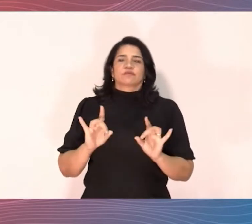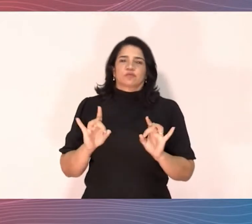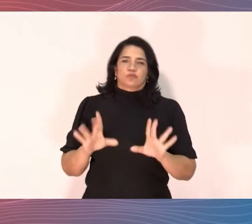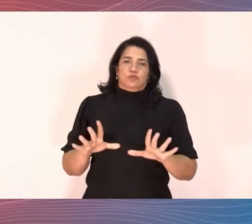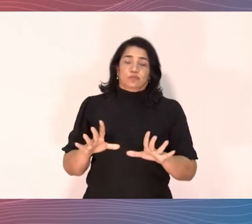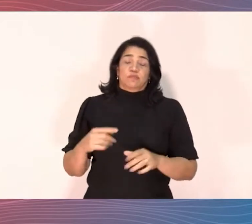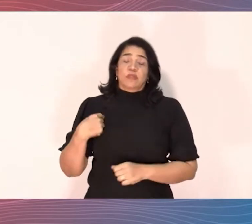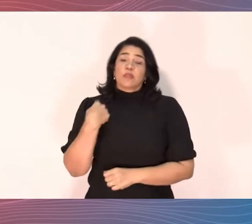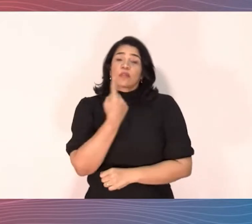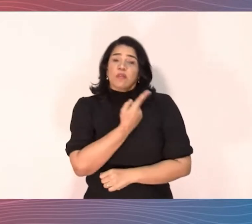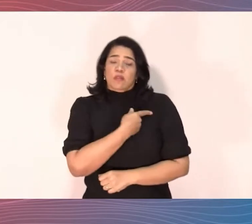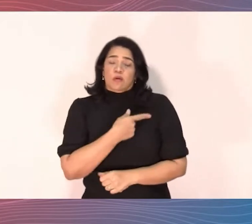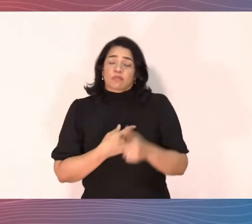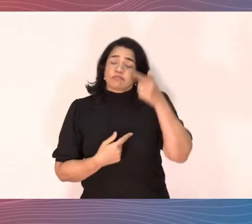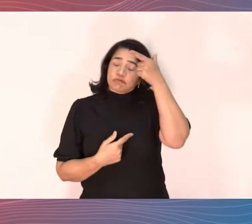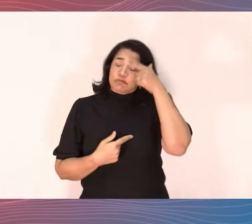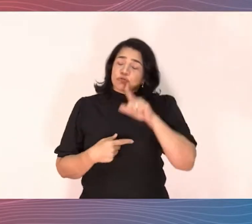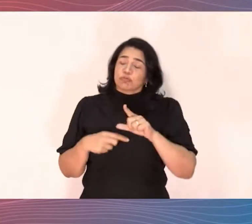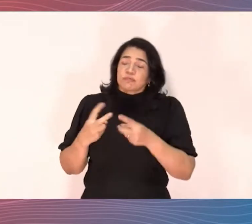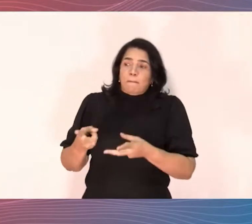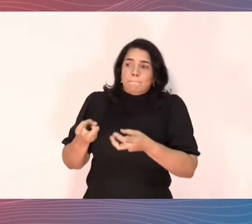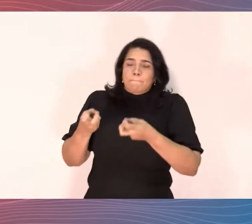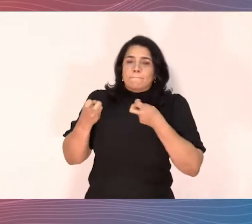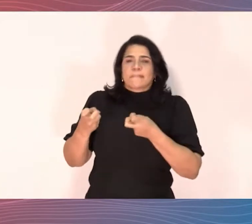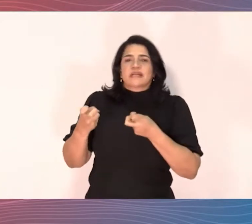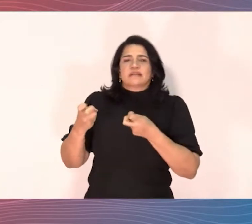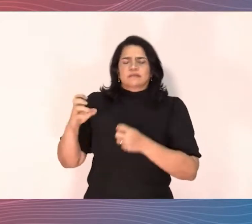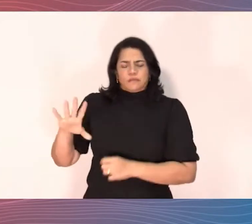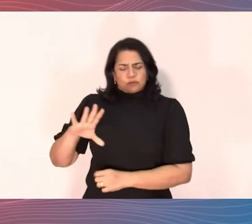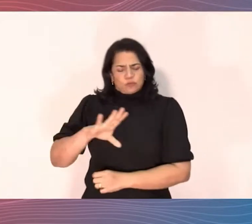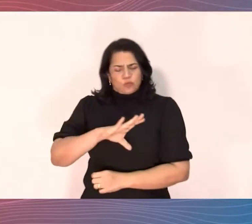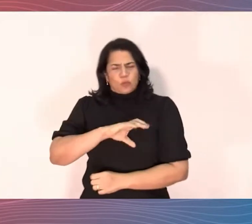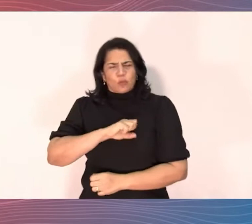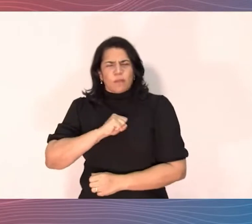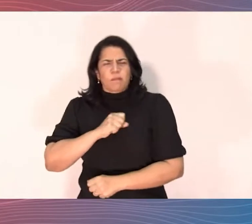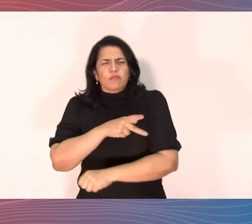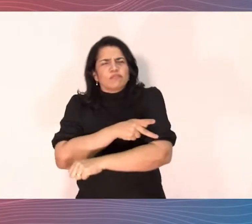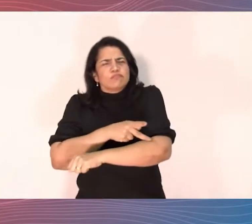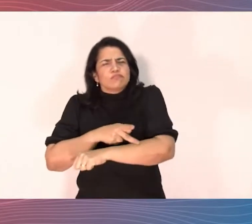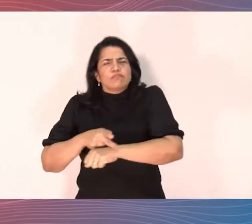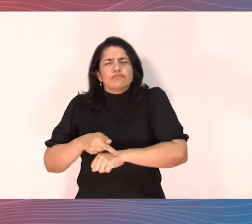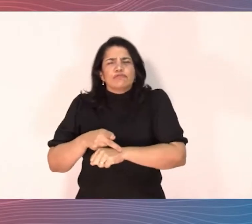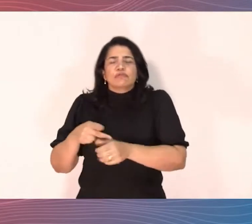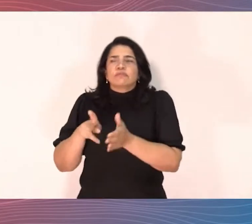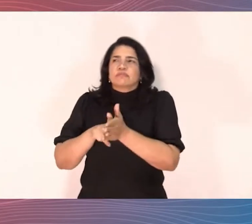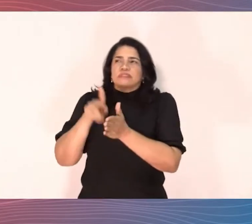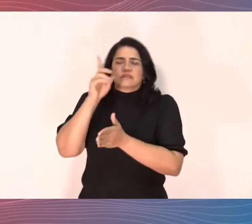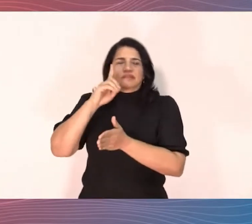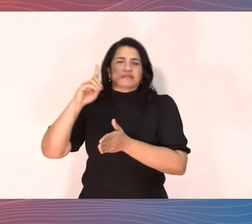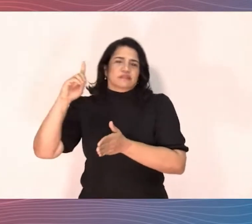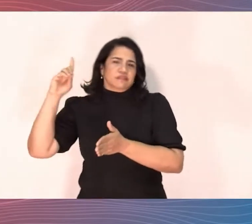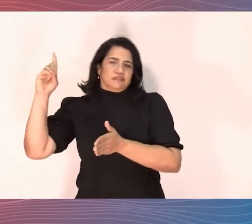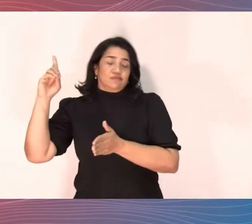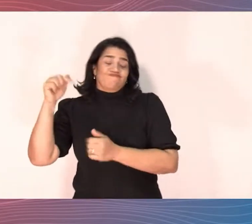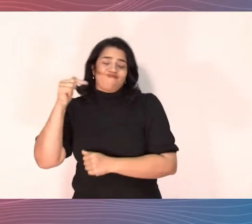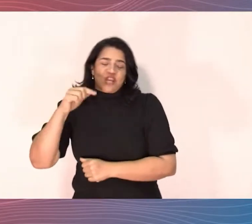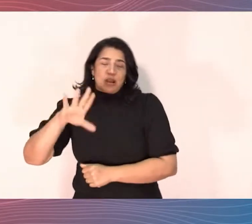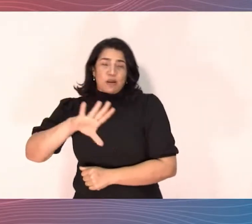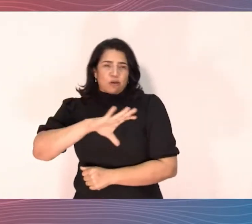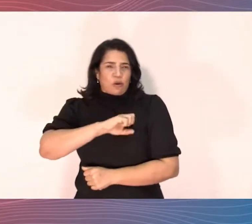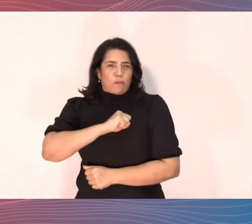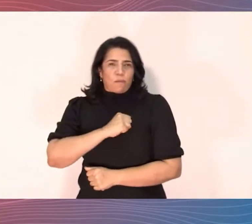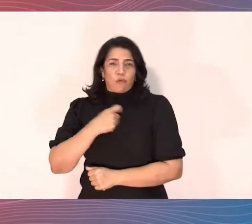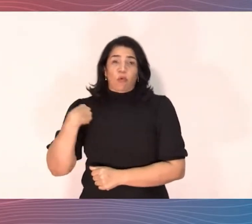E essa é a fonte do suprimento para nós amarmos todos os santos e amarmos as pessoas que estão